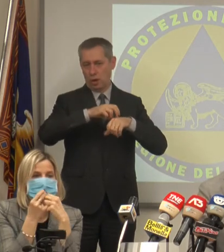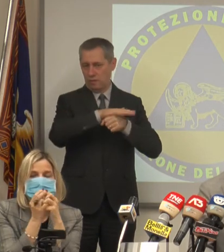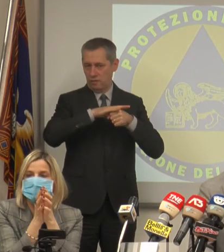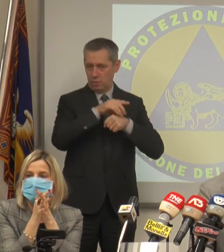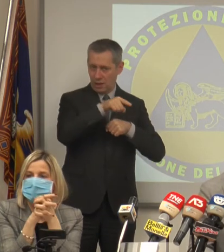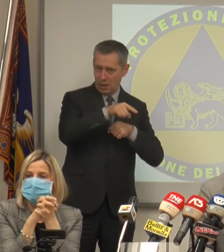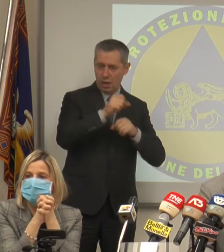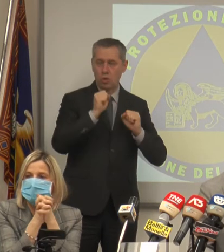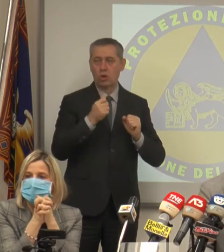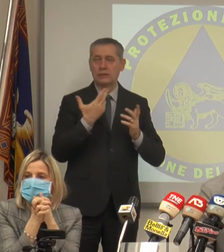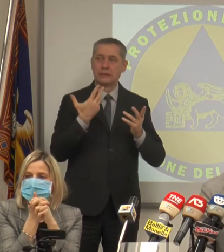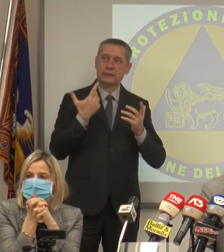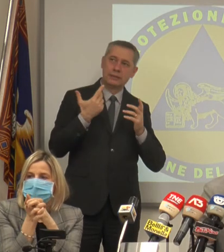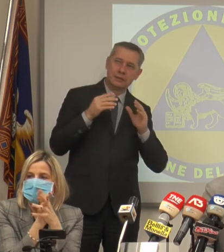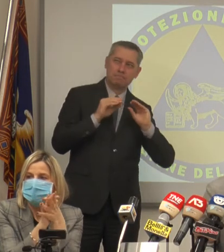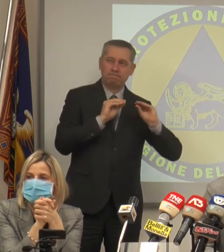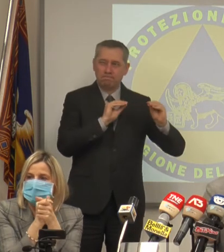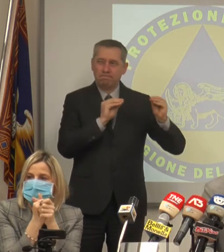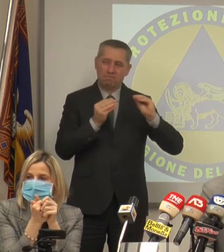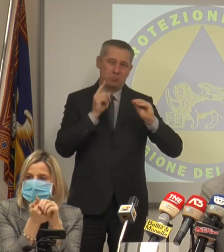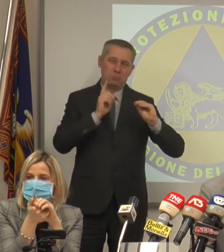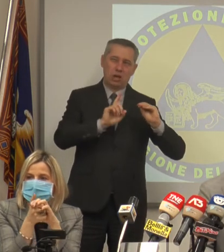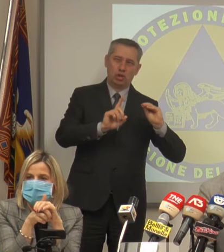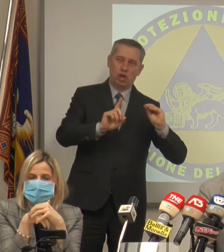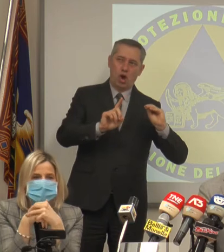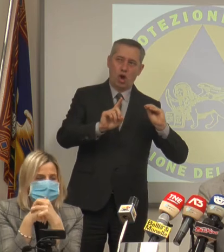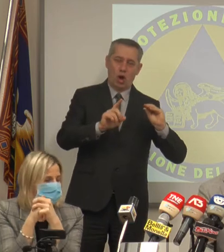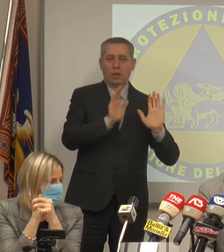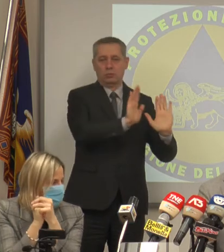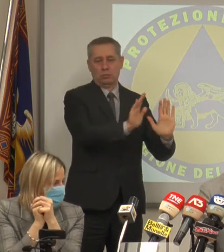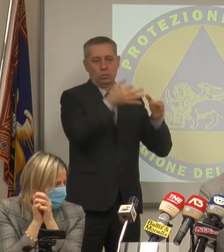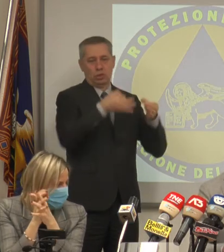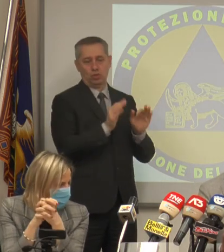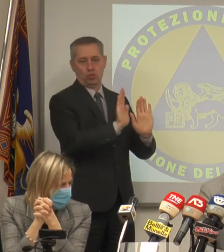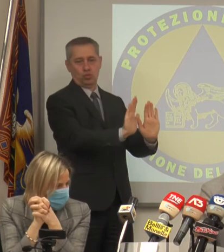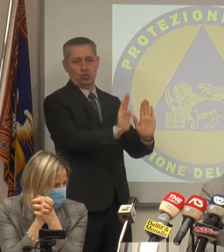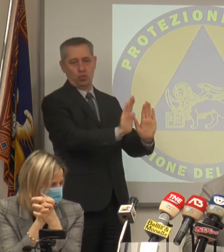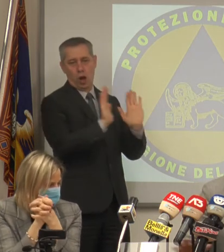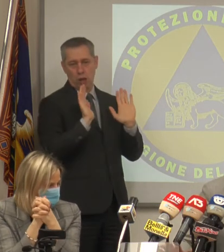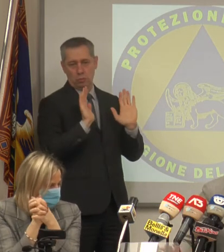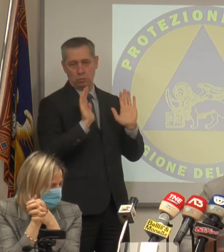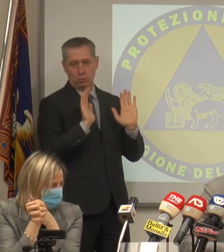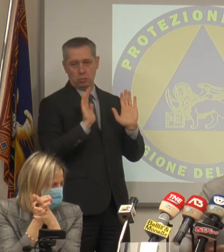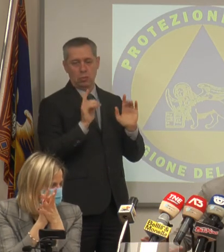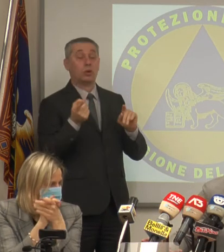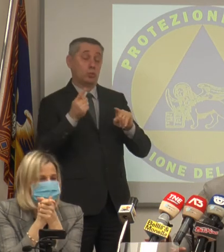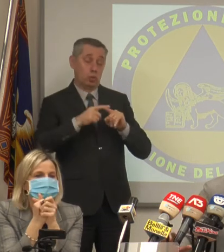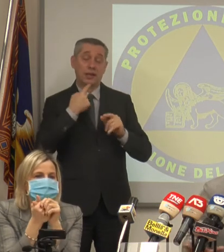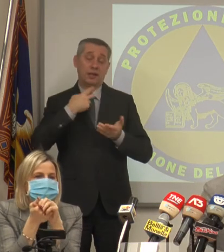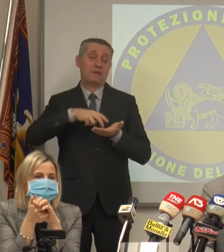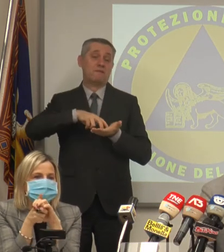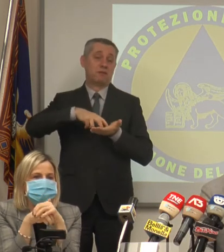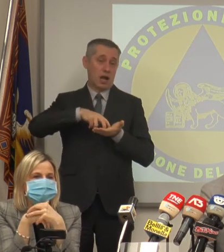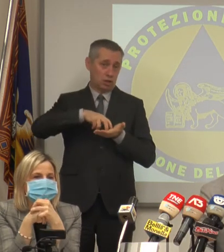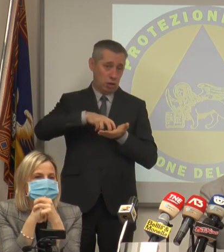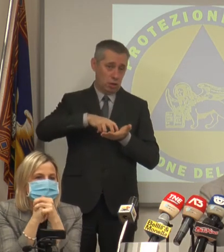comorbidità, per problemi, insomma i soliti discorsi che facciamo sempre in fase di anamnesi, e ovviamente tutti i fragili a